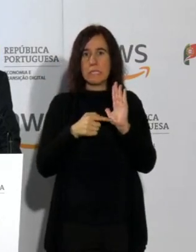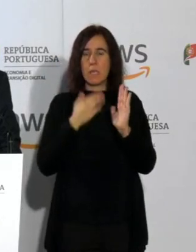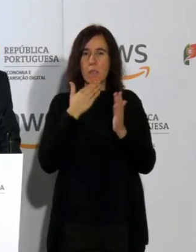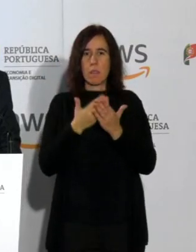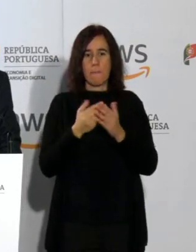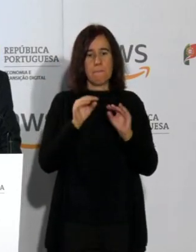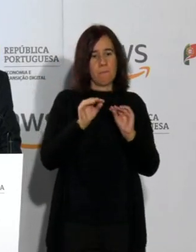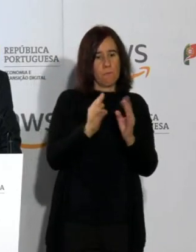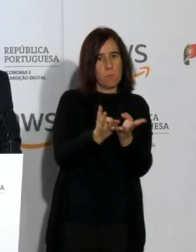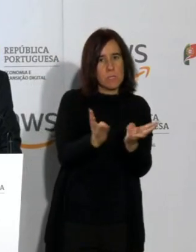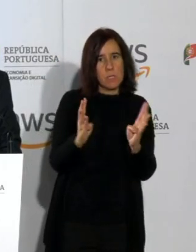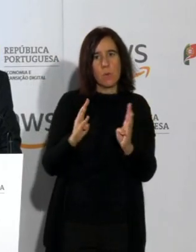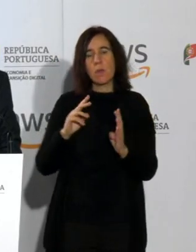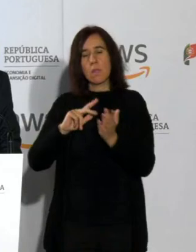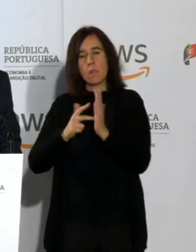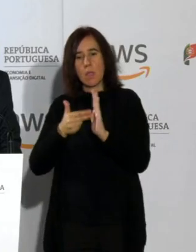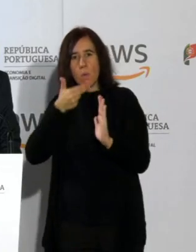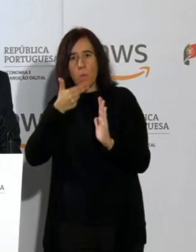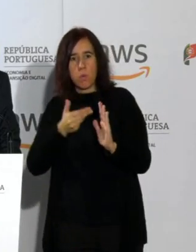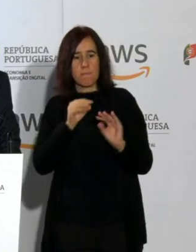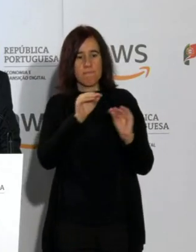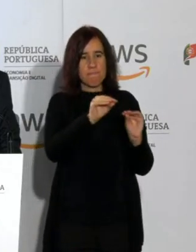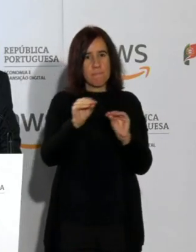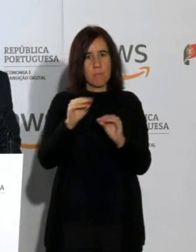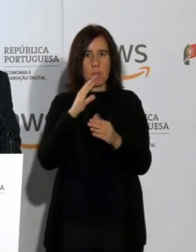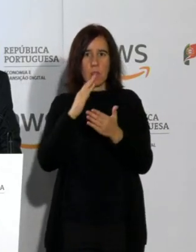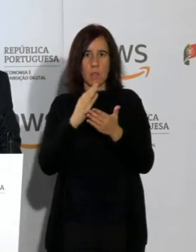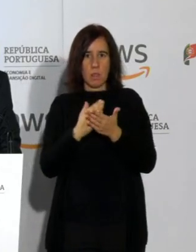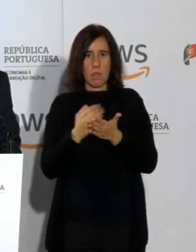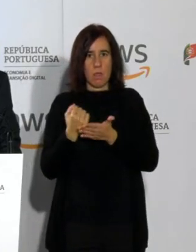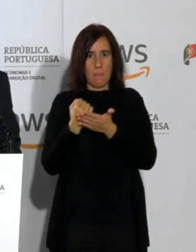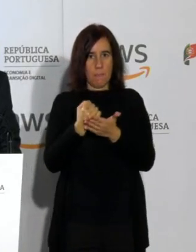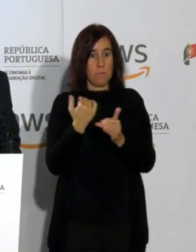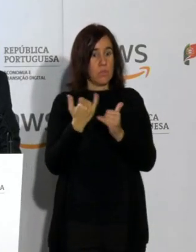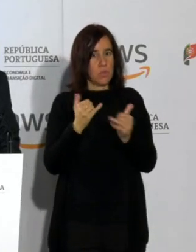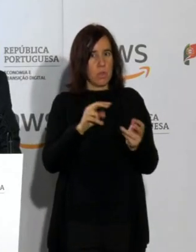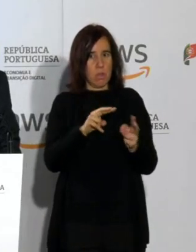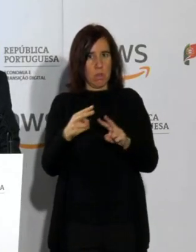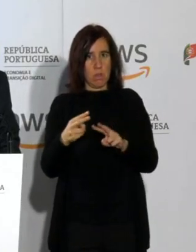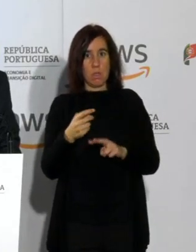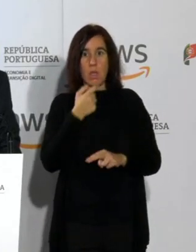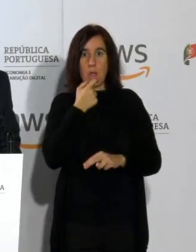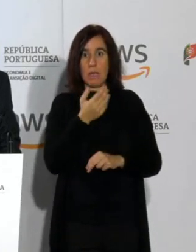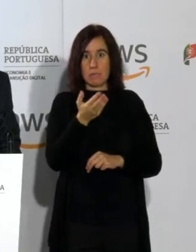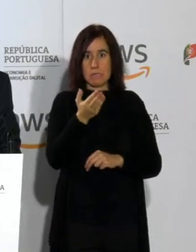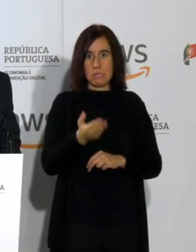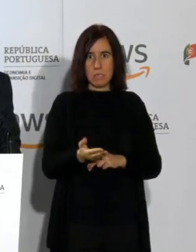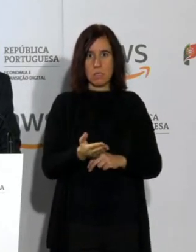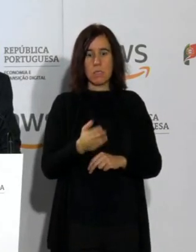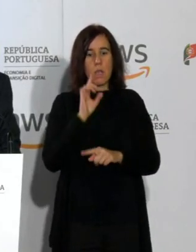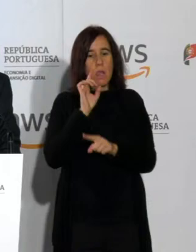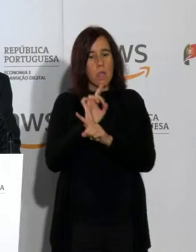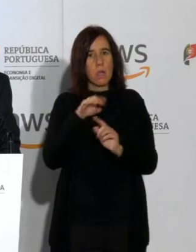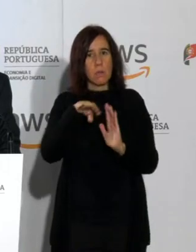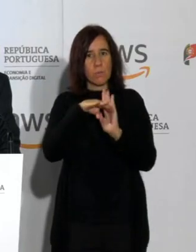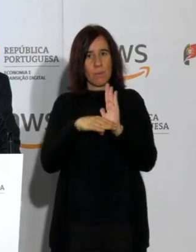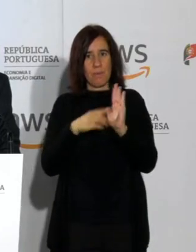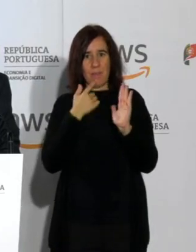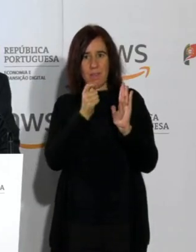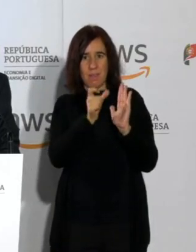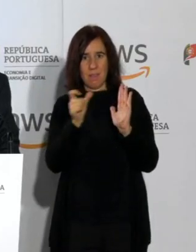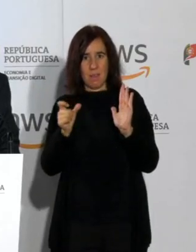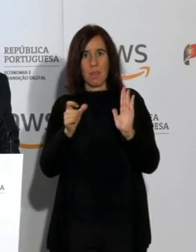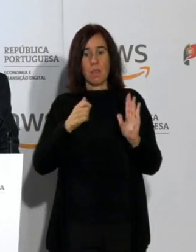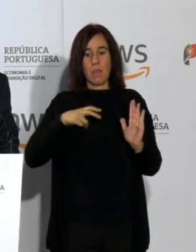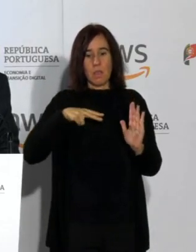aconselhamento técnico, créditos gratuitos, para apoiar a sua caminhada de transformação digital. Desta forma, e no âmbito do programa Cloud Start, as